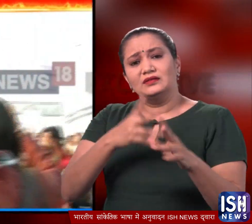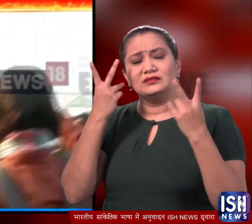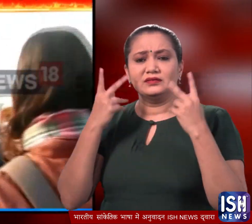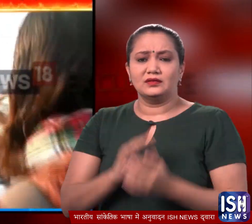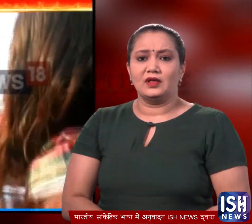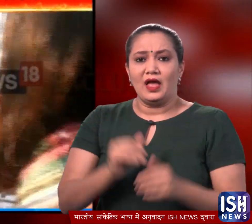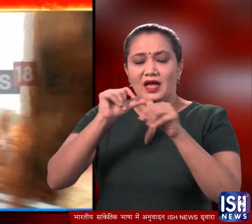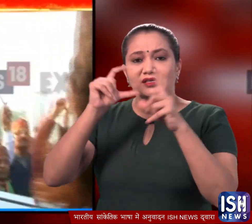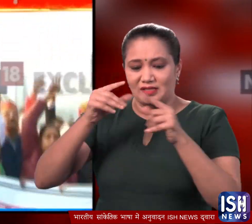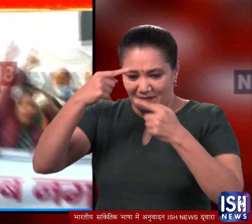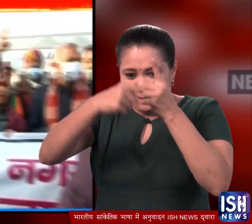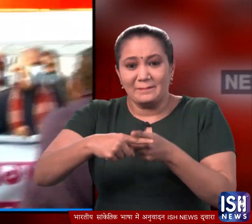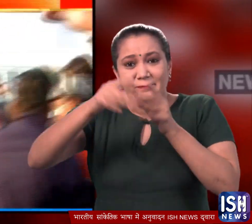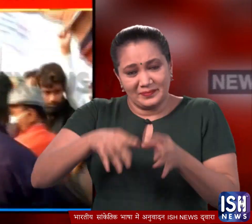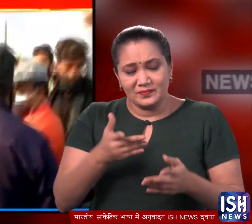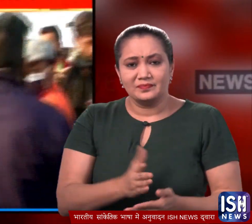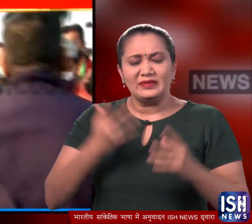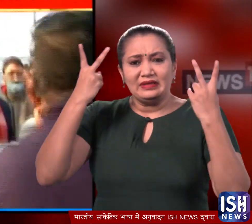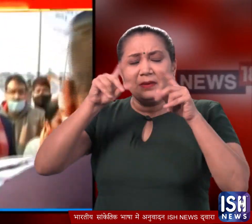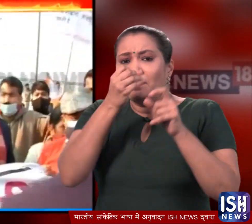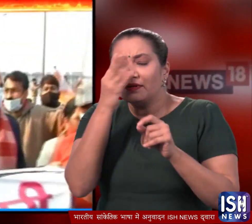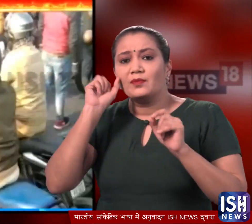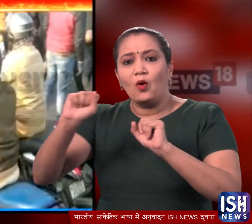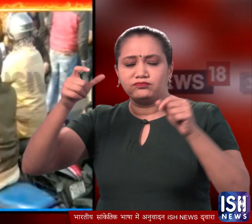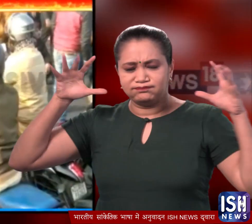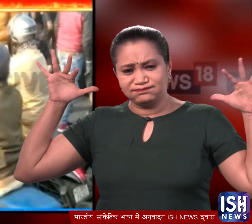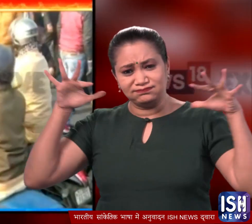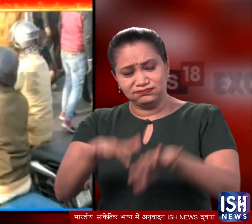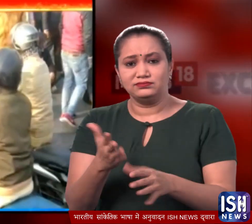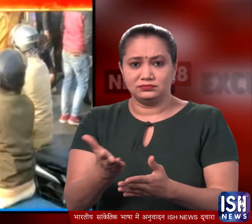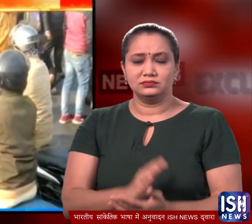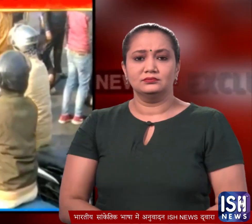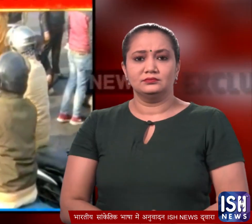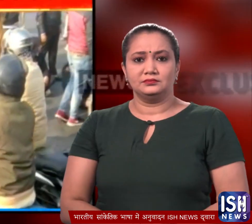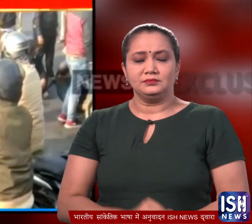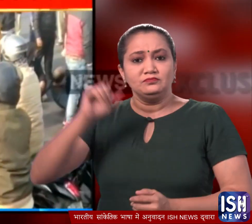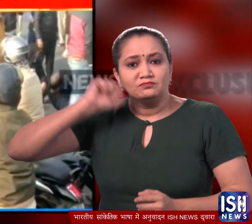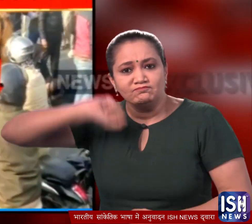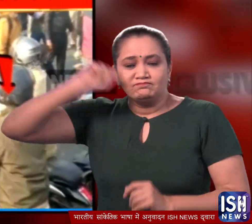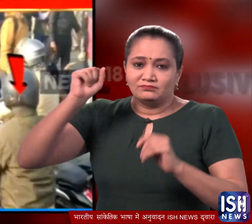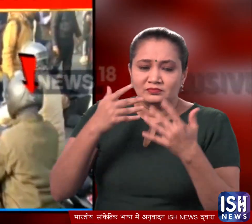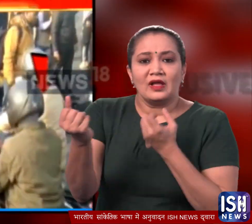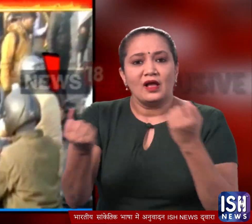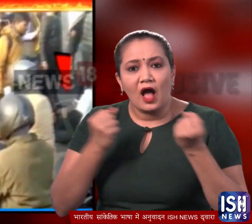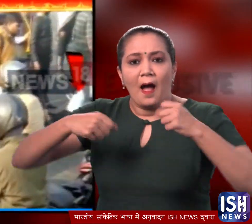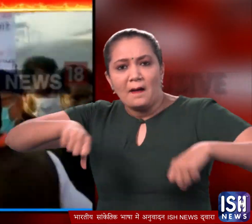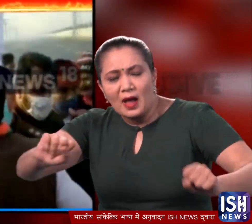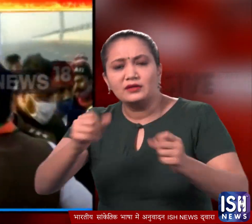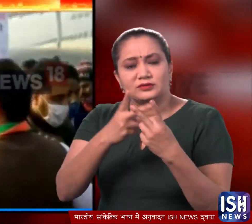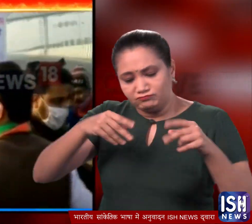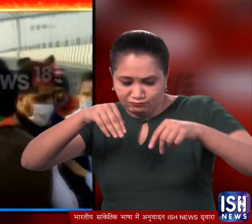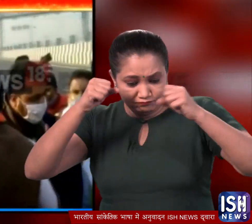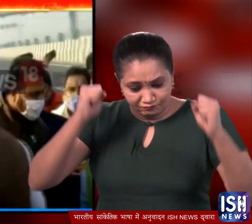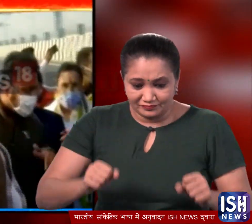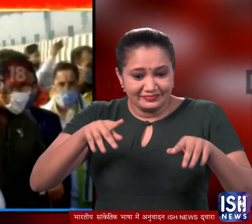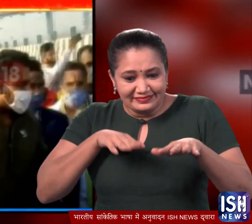चौराहे पर बड़ी संख्या में बीजेपी कार्यकर्ता पहुंचे हैं। वहां प्रदर्शनकारी गाड़ियों और मोटरसाइकिलों के सामने आकर बैठ गए।